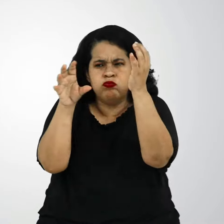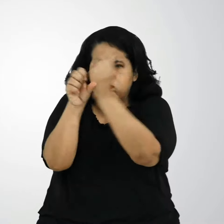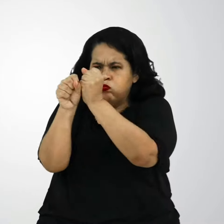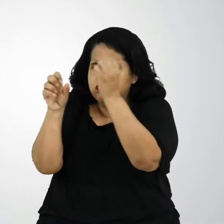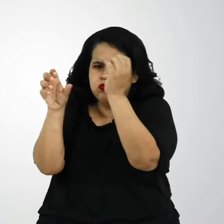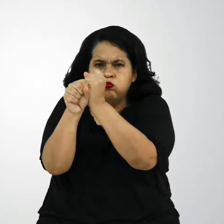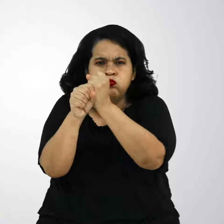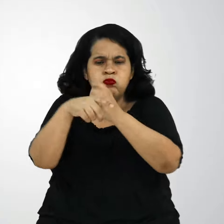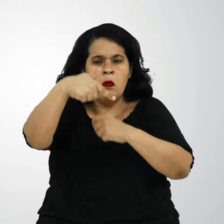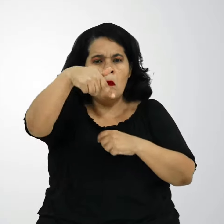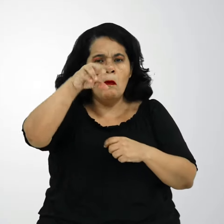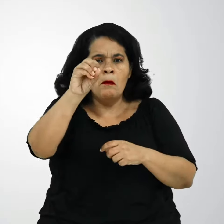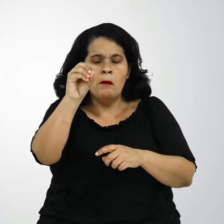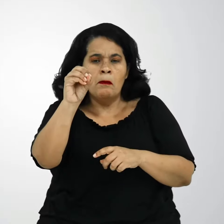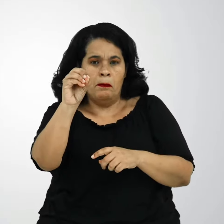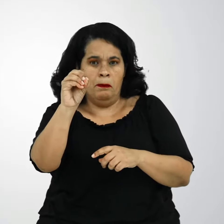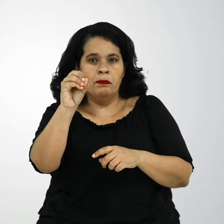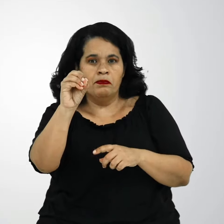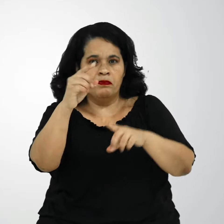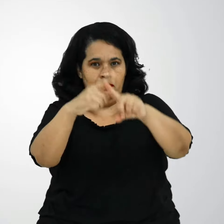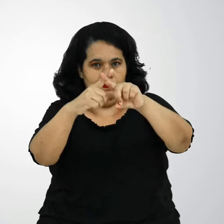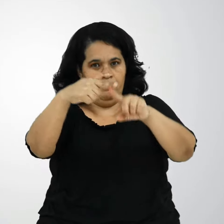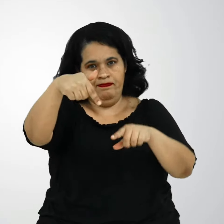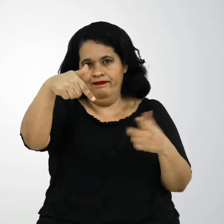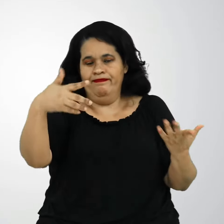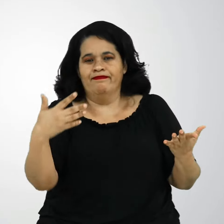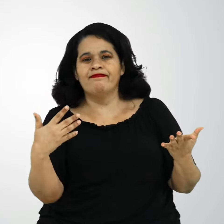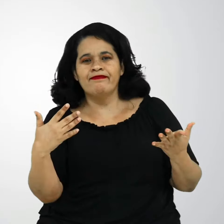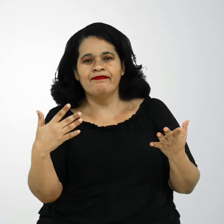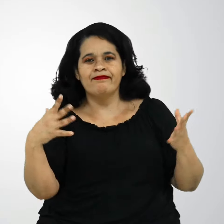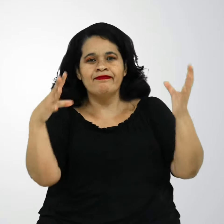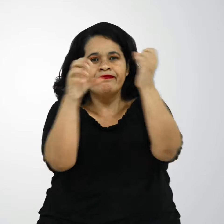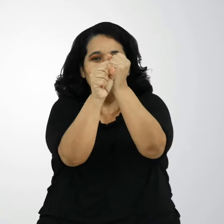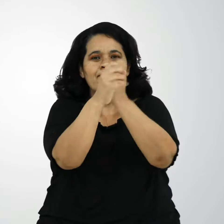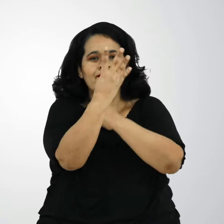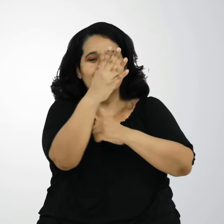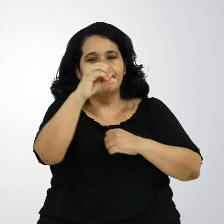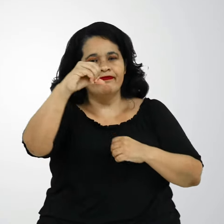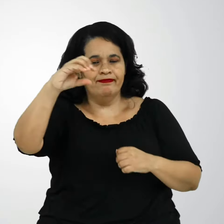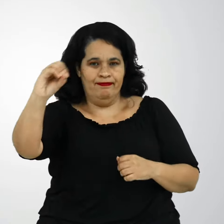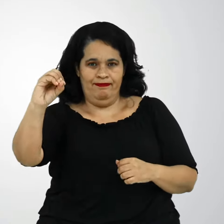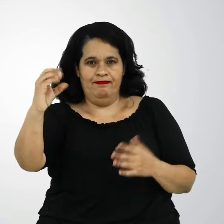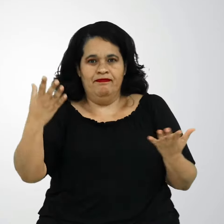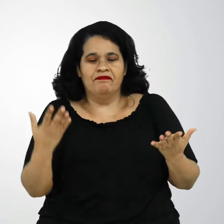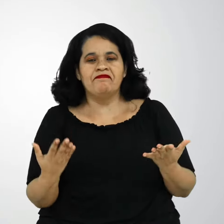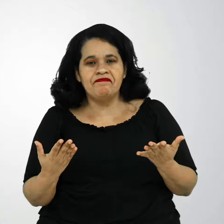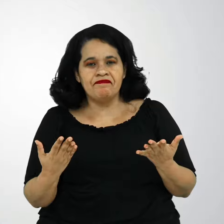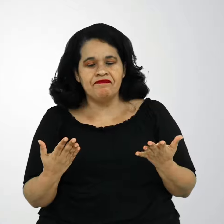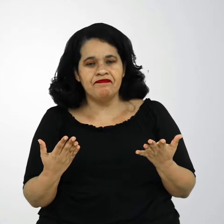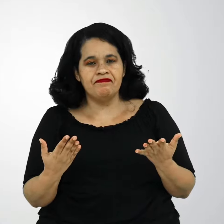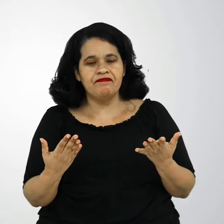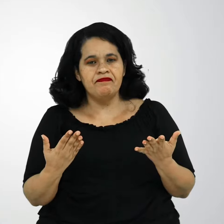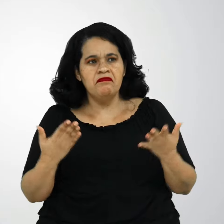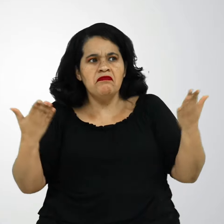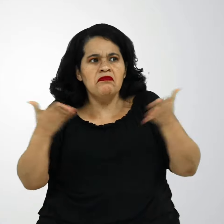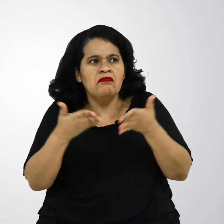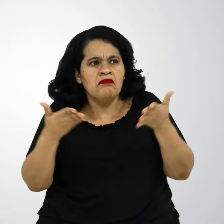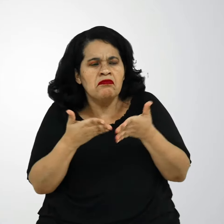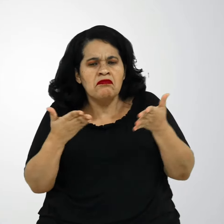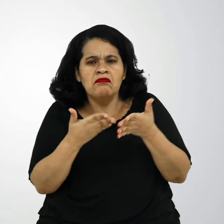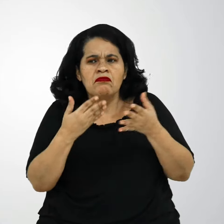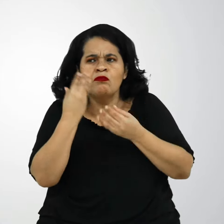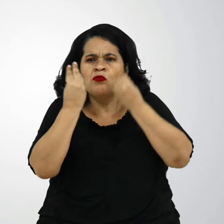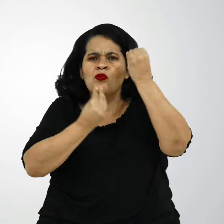70 semanas ou 490 anos, como dizem, né? Só sobre o povo judeu. E quando que isso vai ser pleno? Porque aqui diz pleno, fim